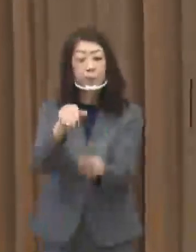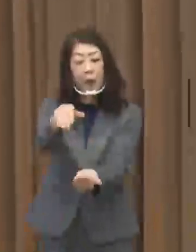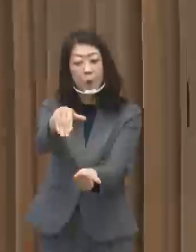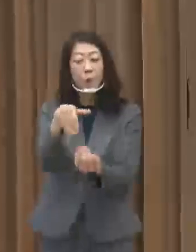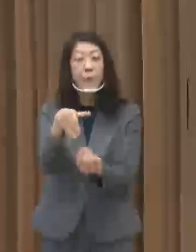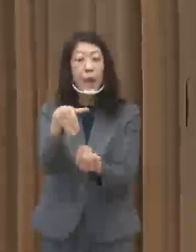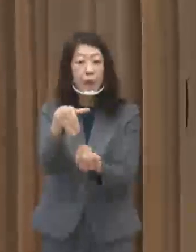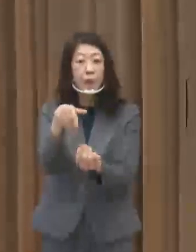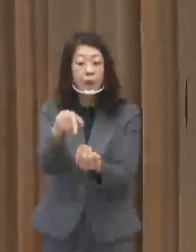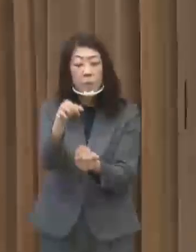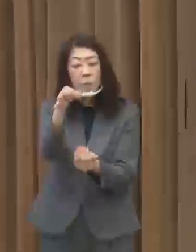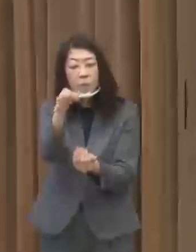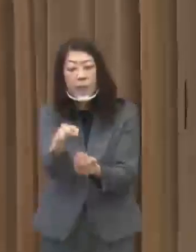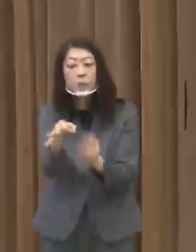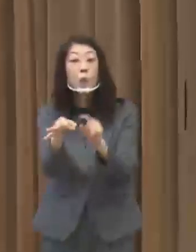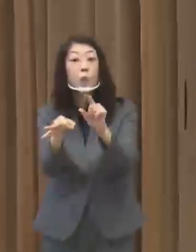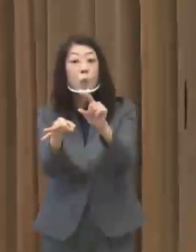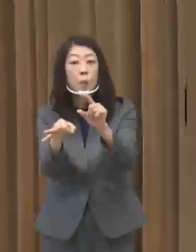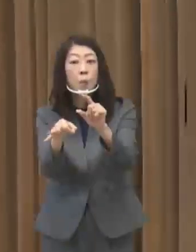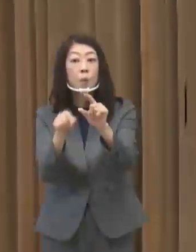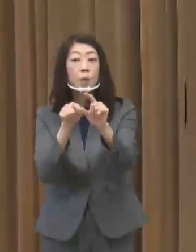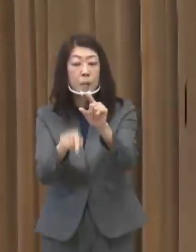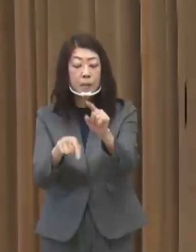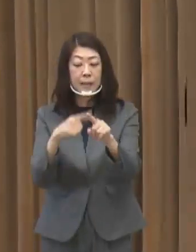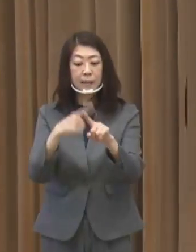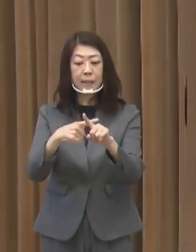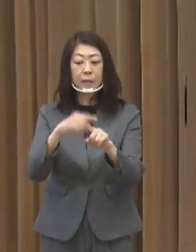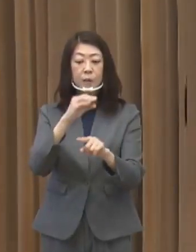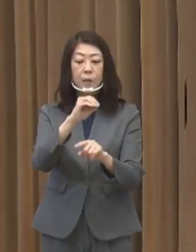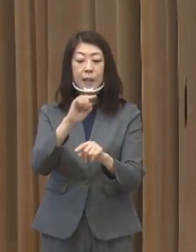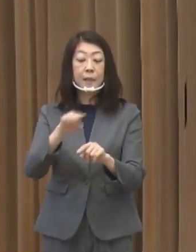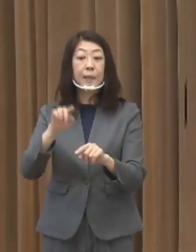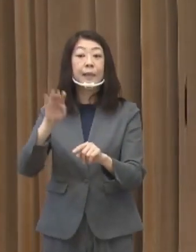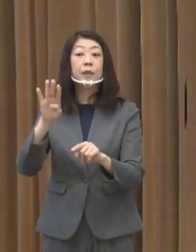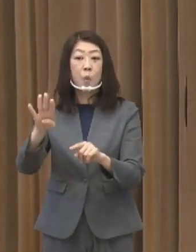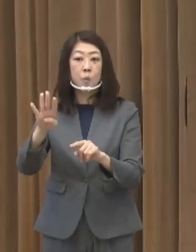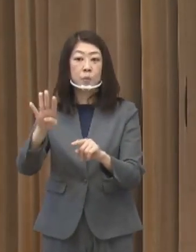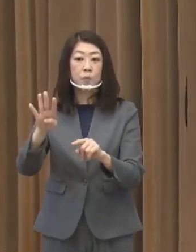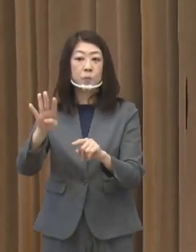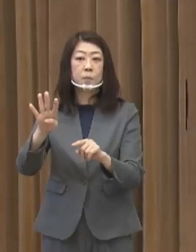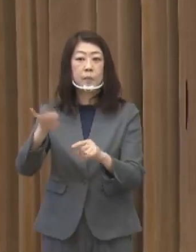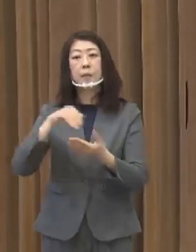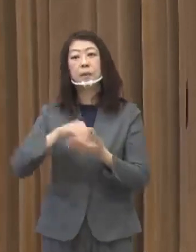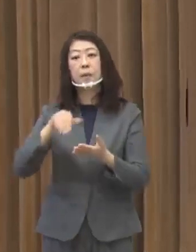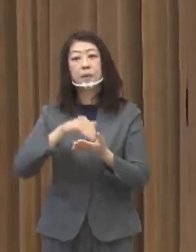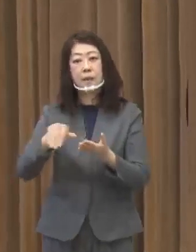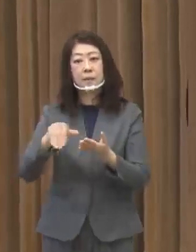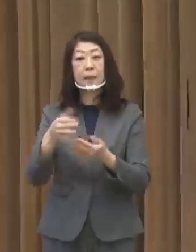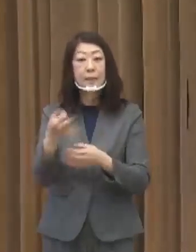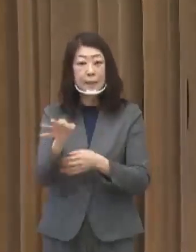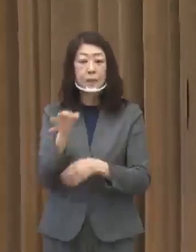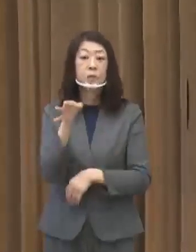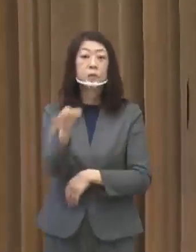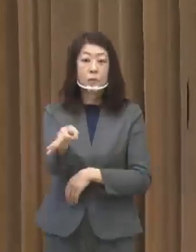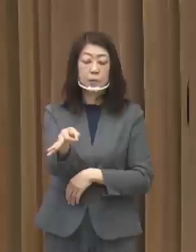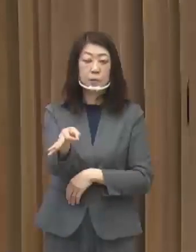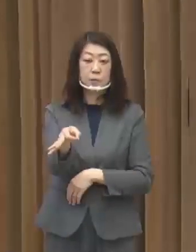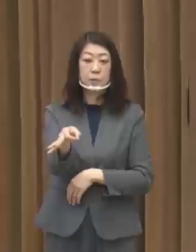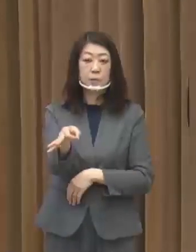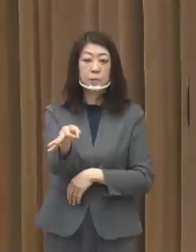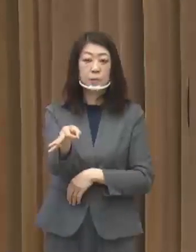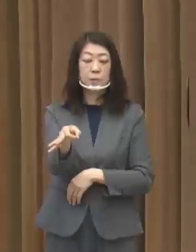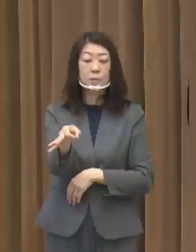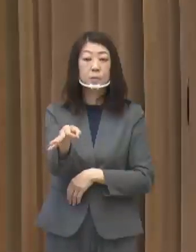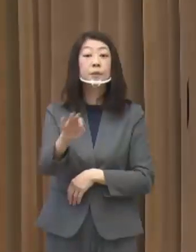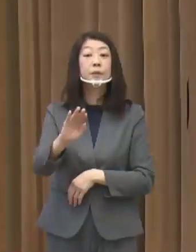売上高の減少額に 0.4 を乗じて算定した金額を支給いたしますが、1店